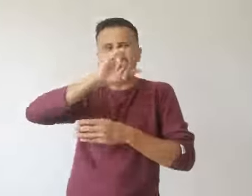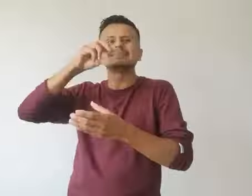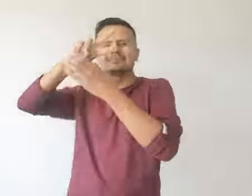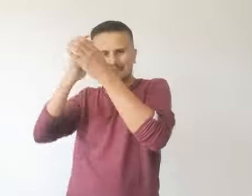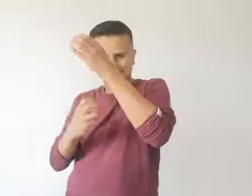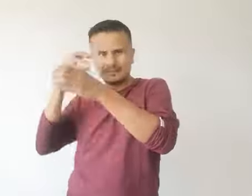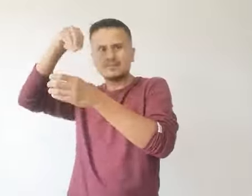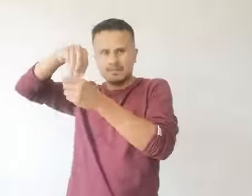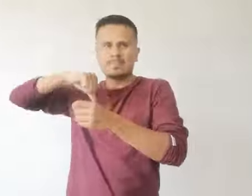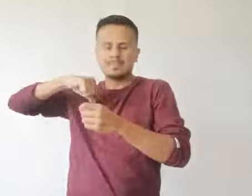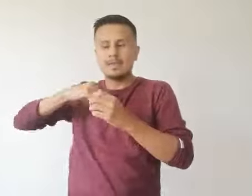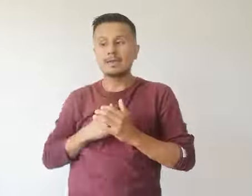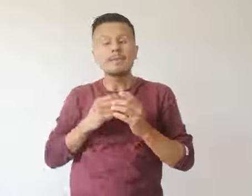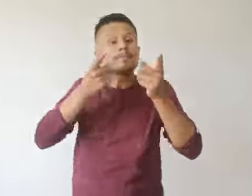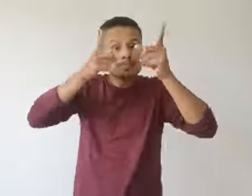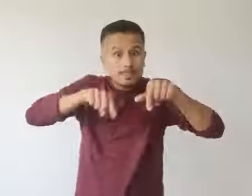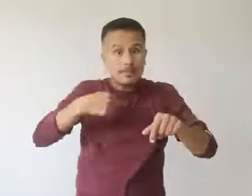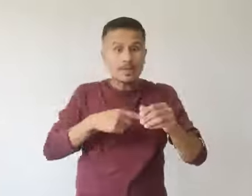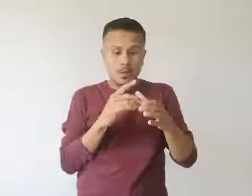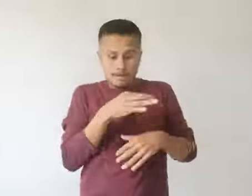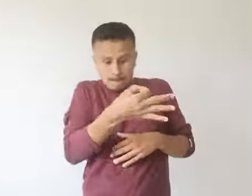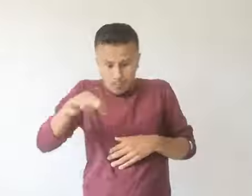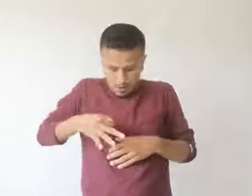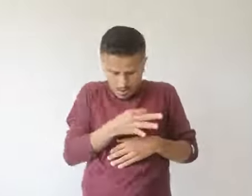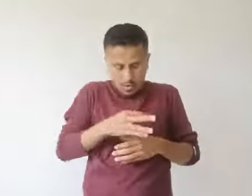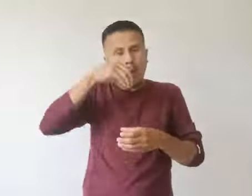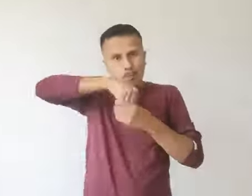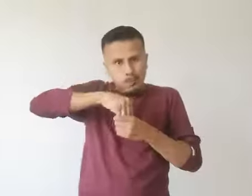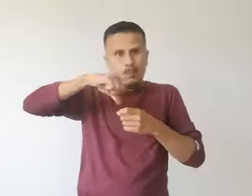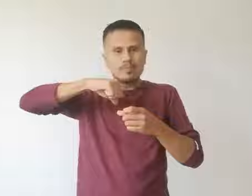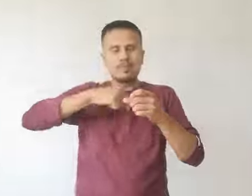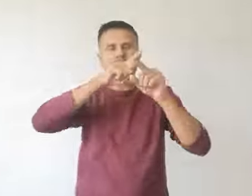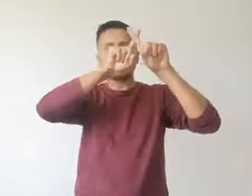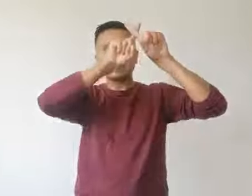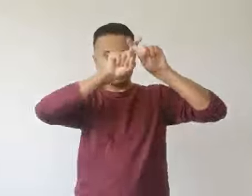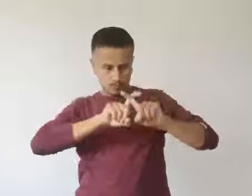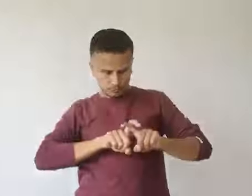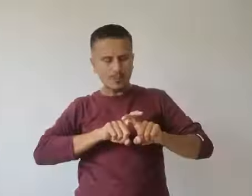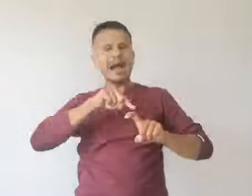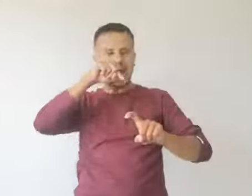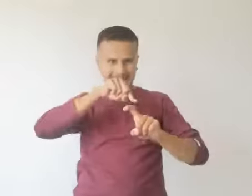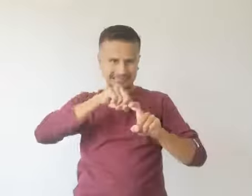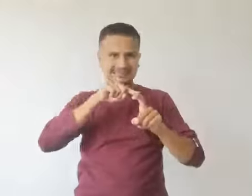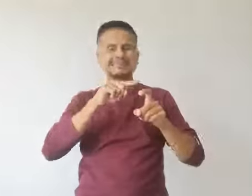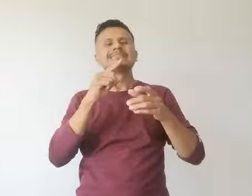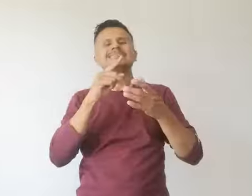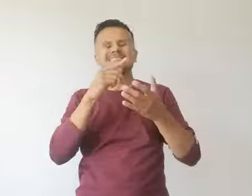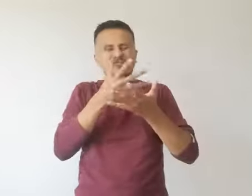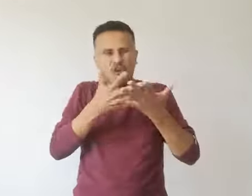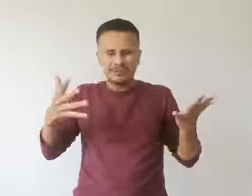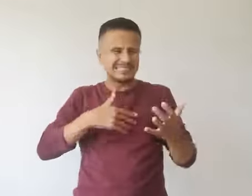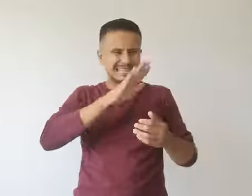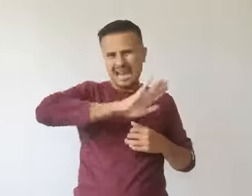ADN. Cada una de estas moléculas se llama cromosomas, cuyo número es característico de cada especie. En realidad,